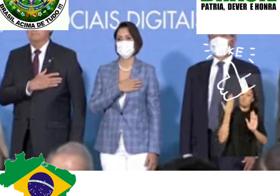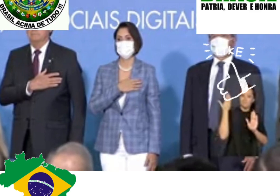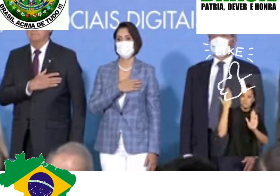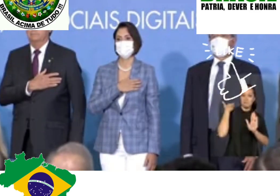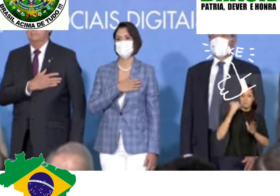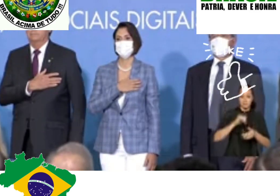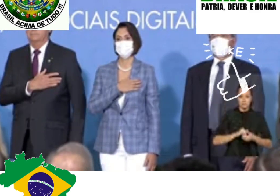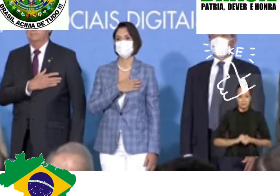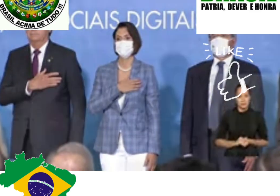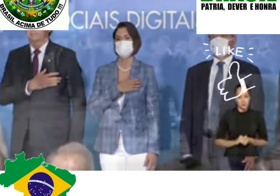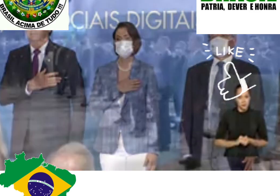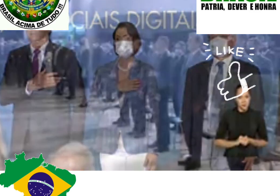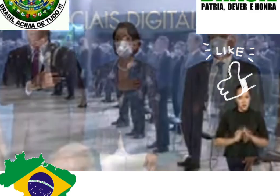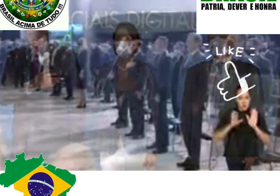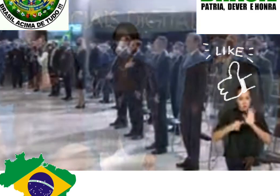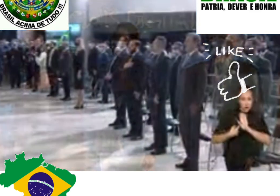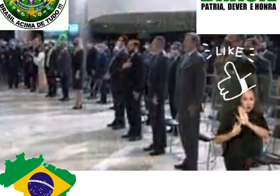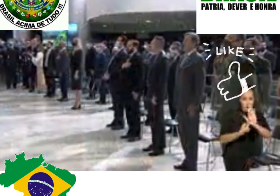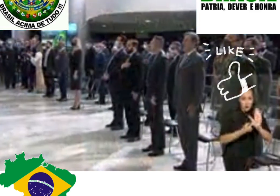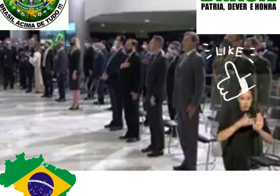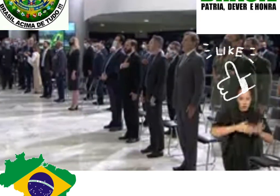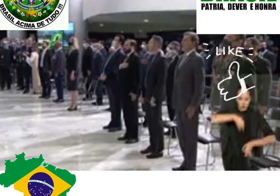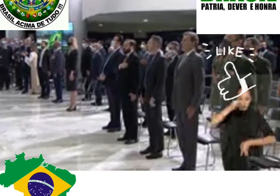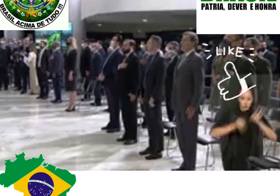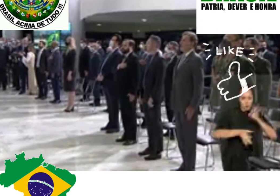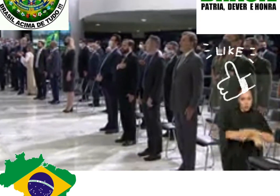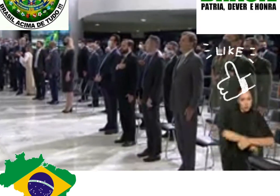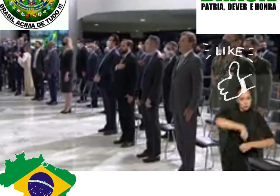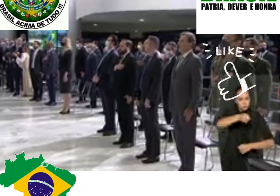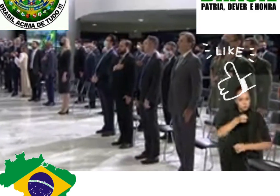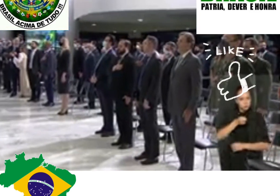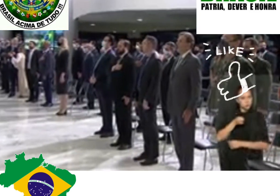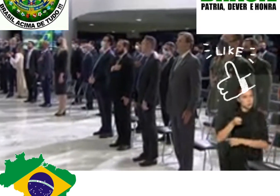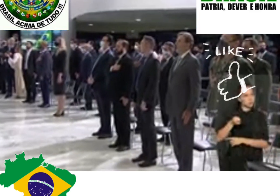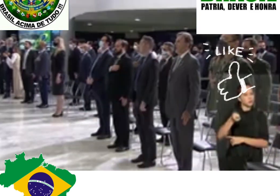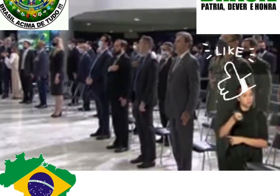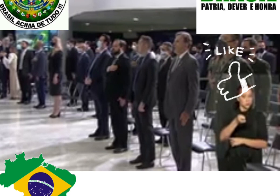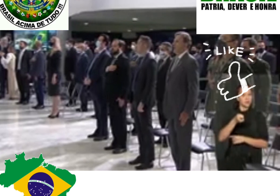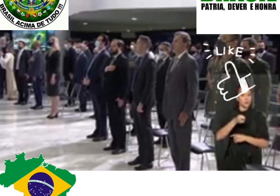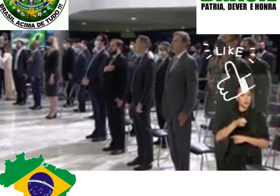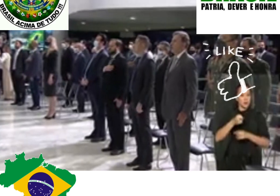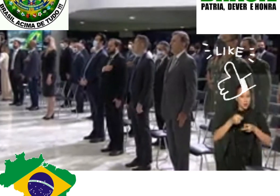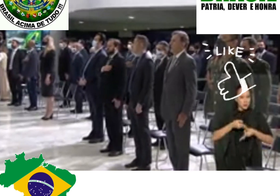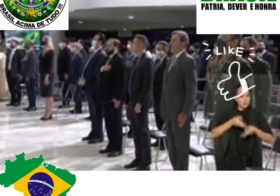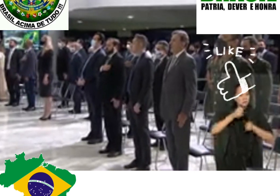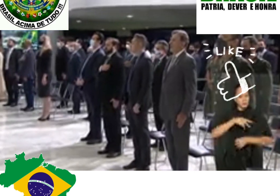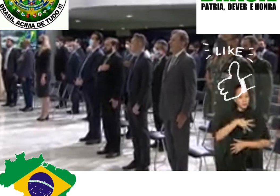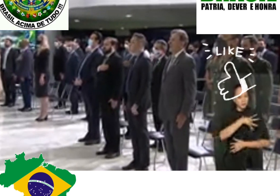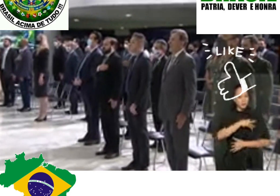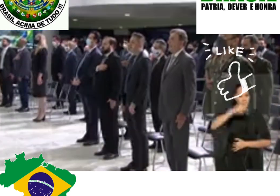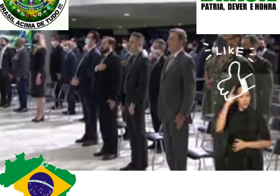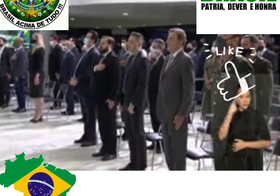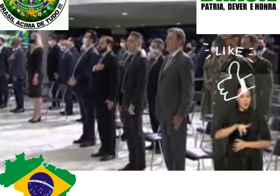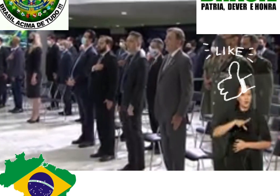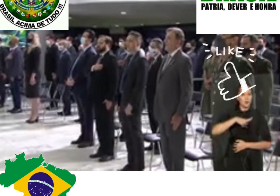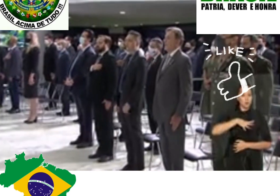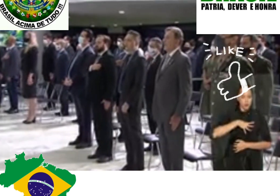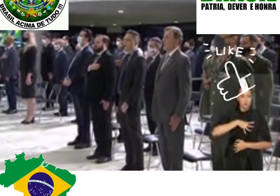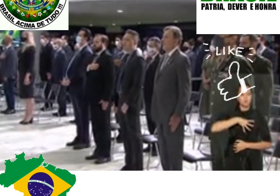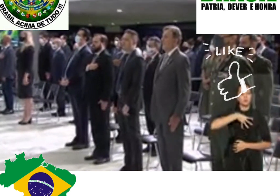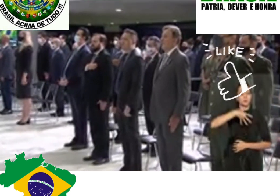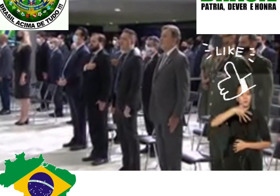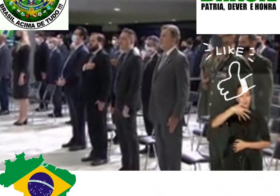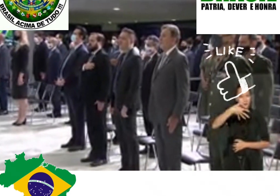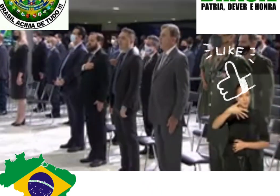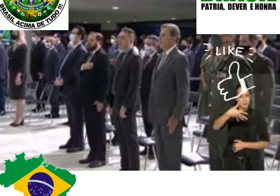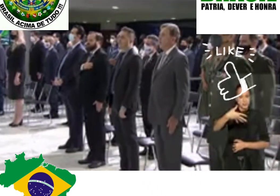do passado, os seres da justiça clama forte, verás que o filho